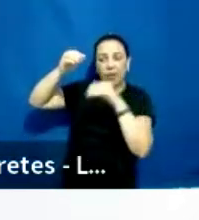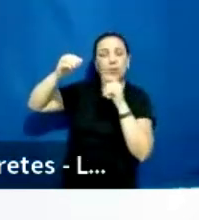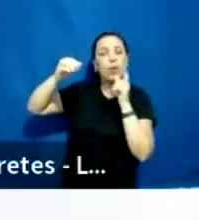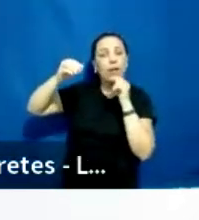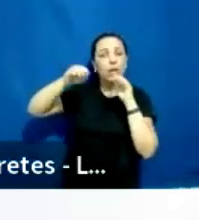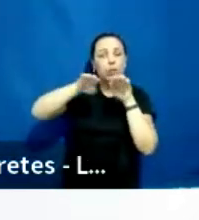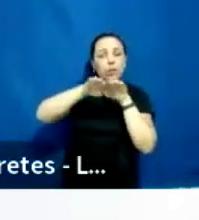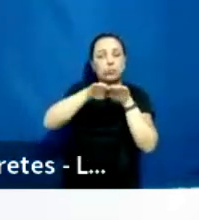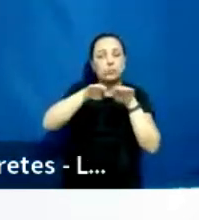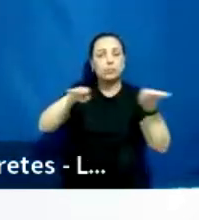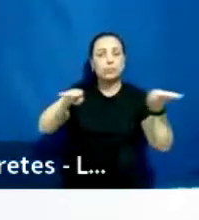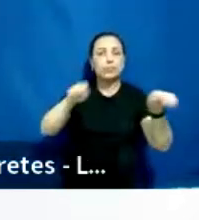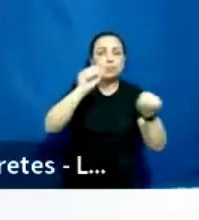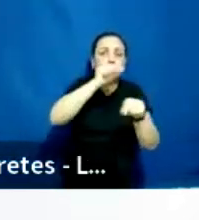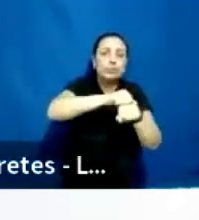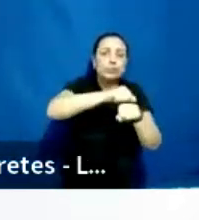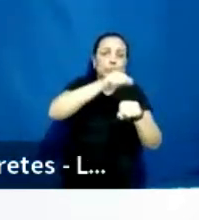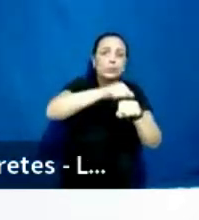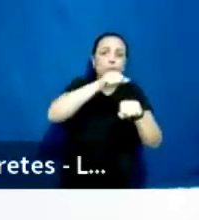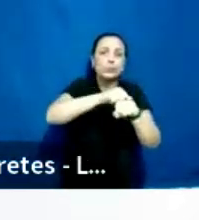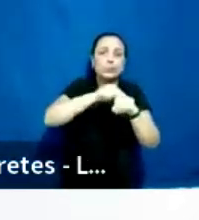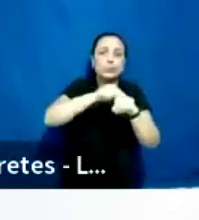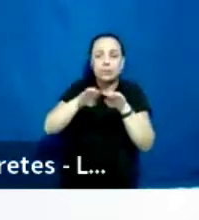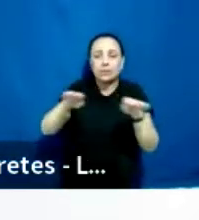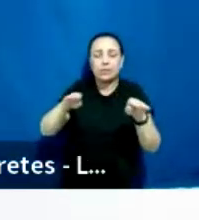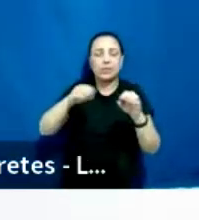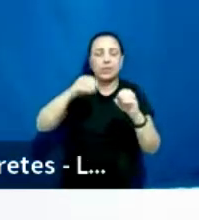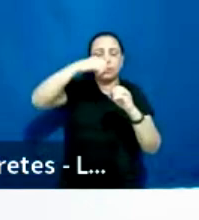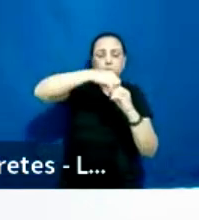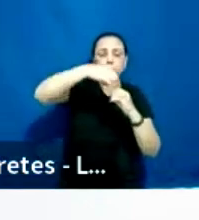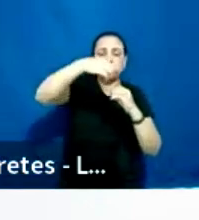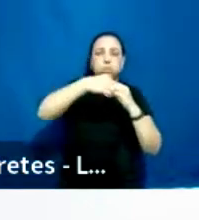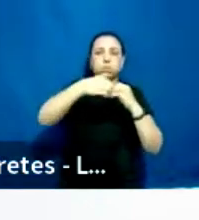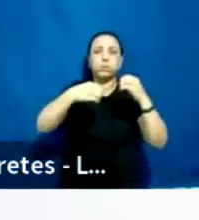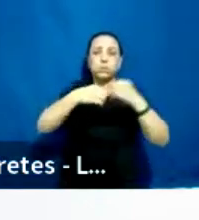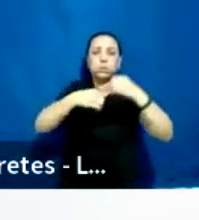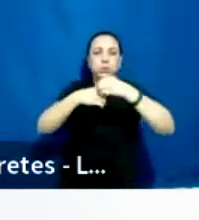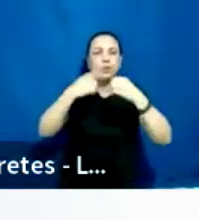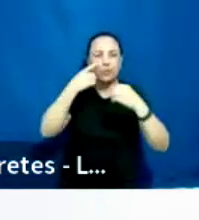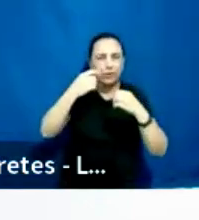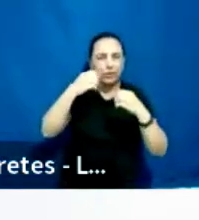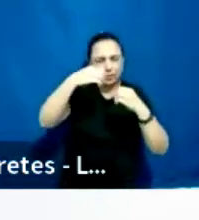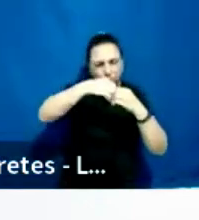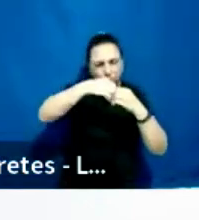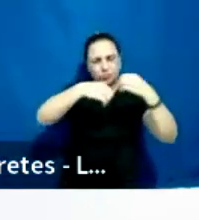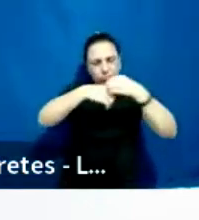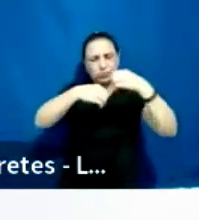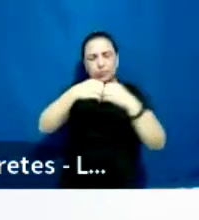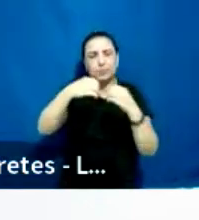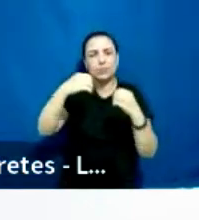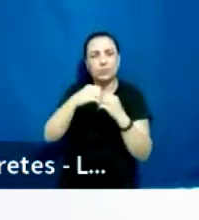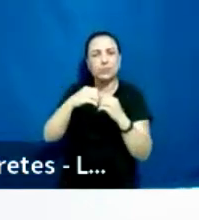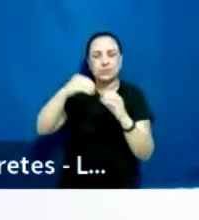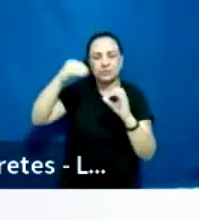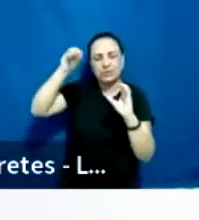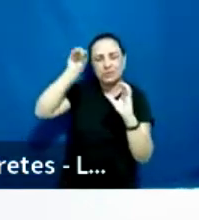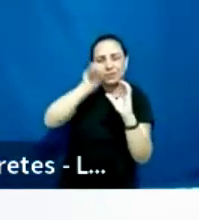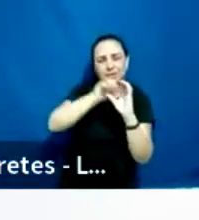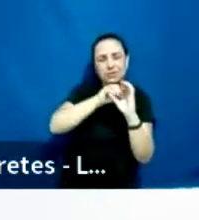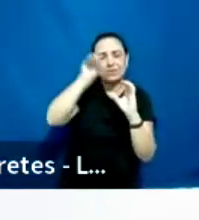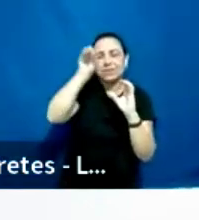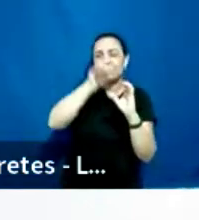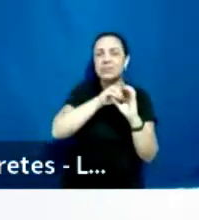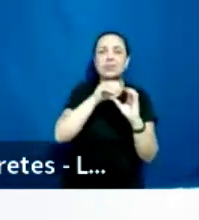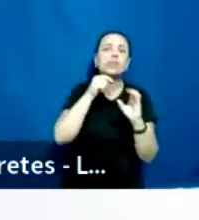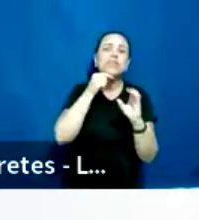de clusters. E essa água tenta ali penetrar na célula e não consegue. É como se a